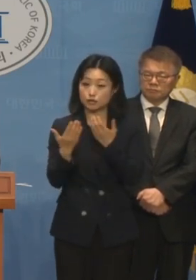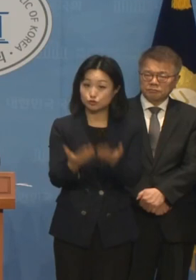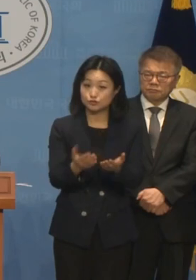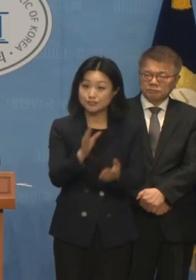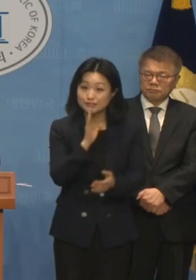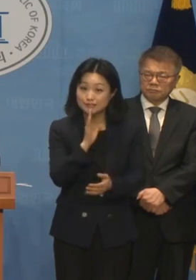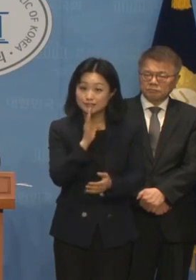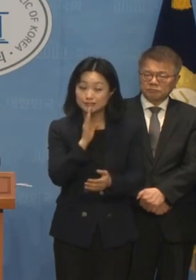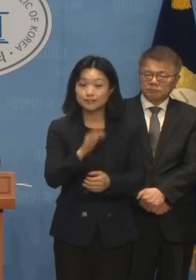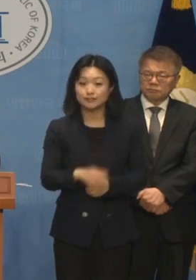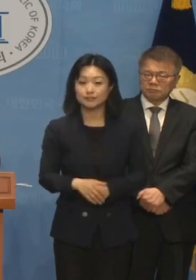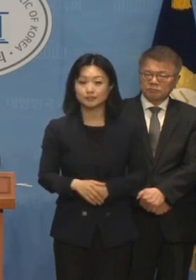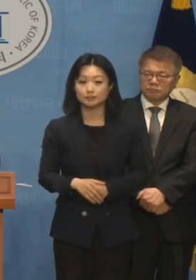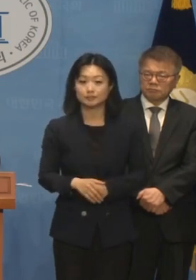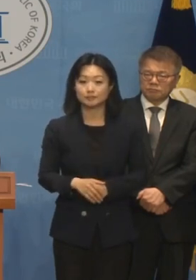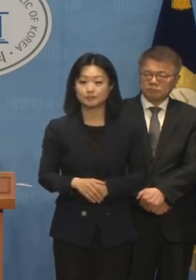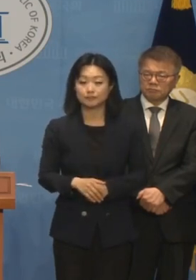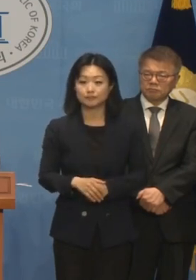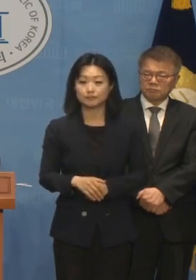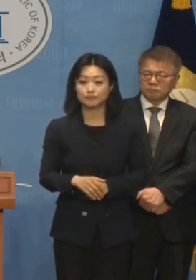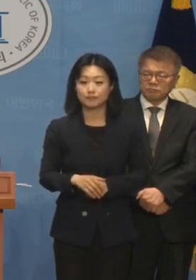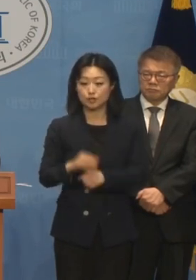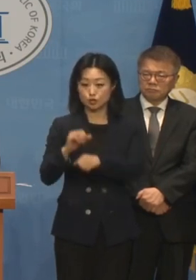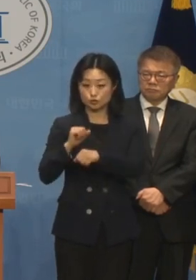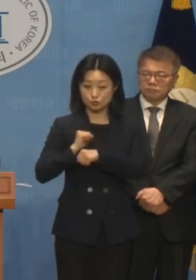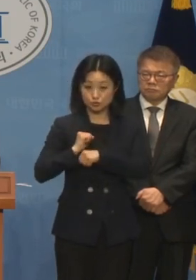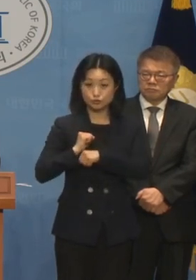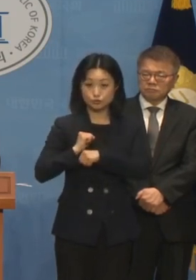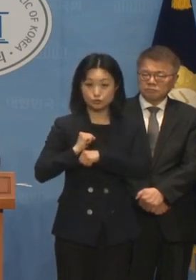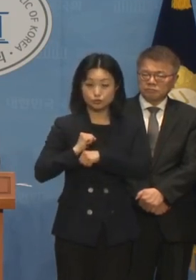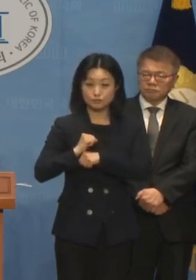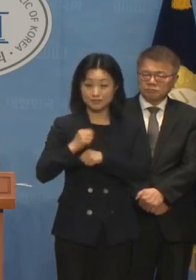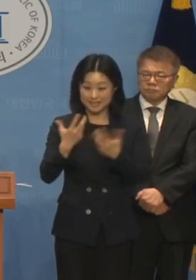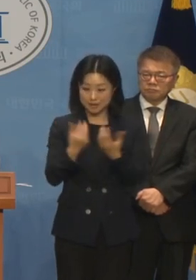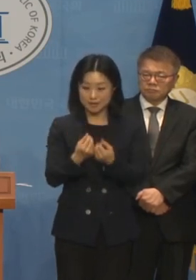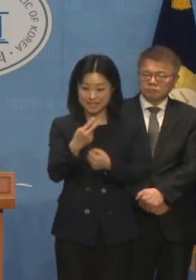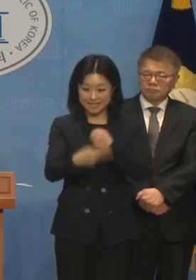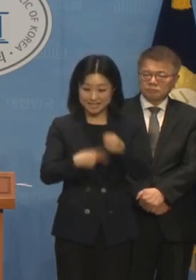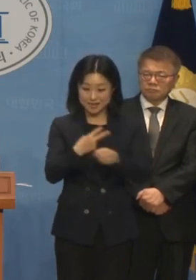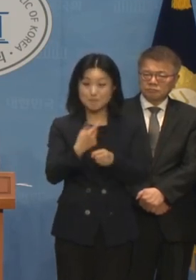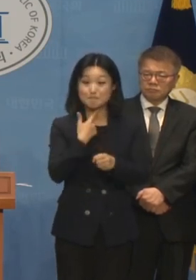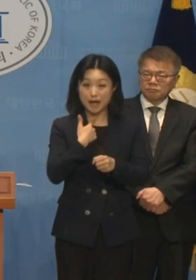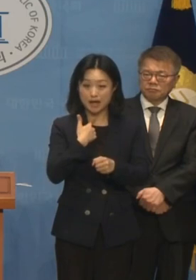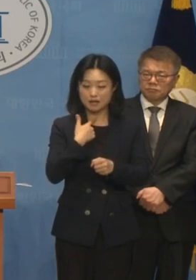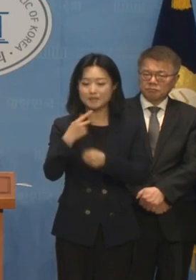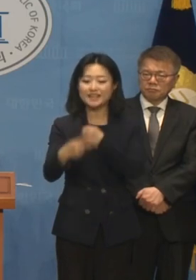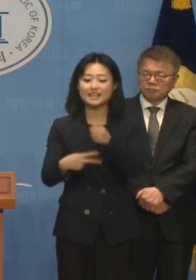부여하고 있는데 전체 군 복무 기간으로 확대한다가